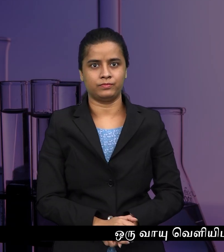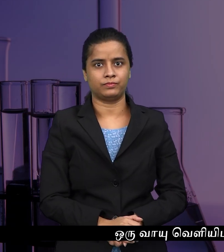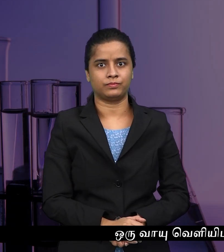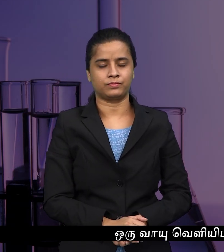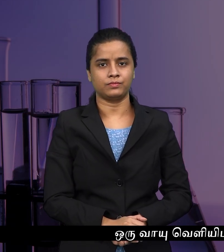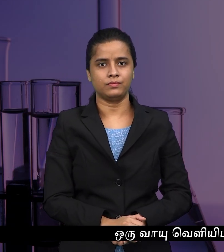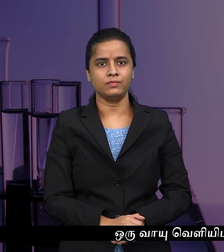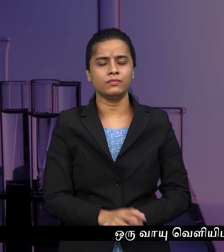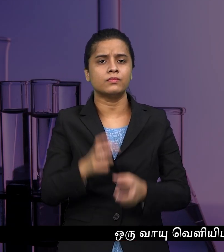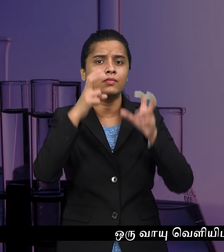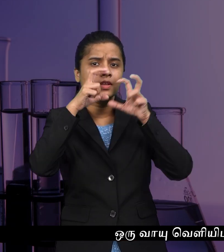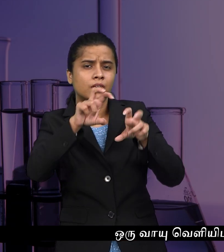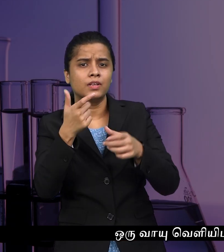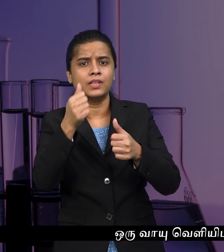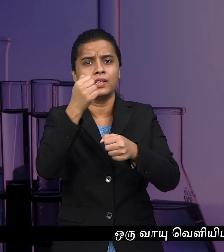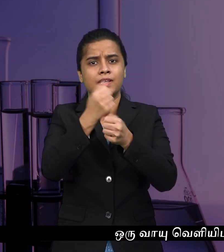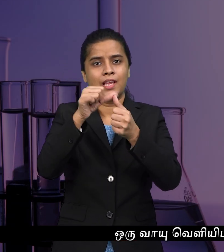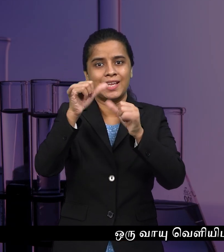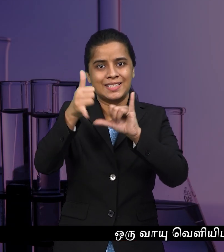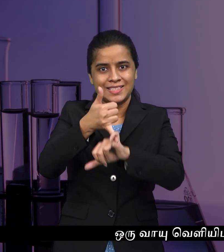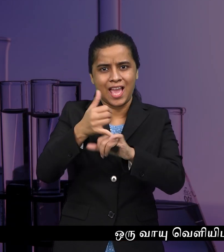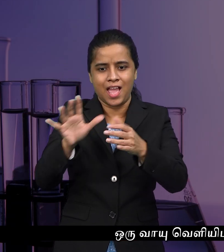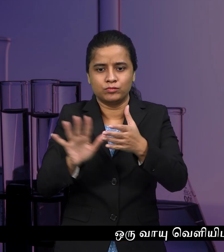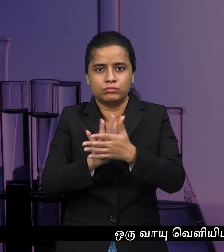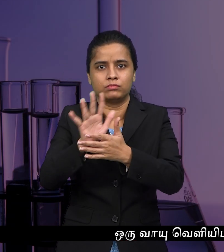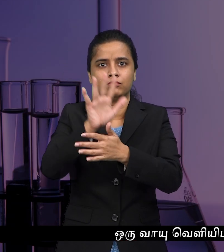ஒரு வாயு வெளியிடப்படுவதை நாம் பார்க்கலாம்.